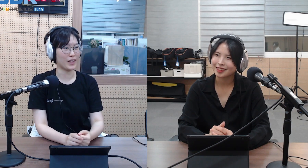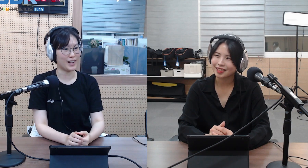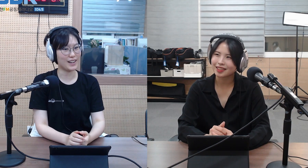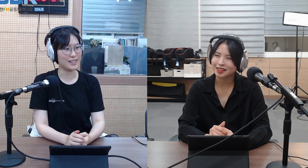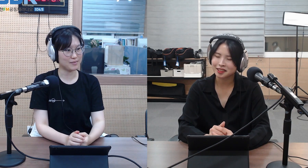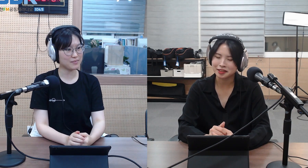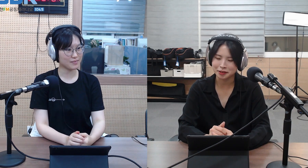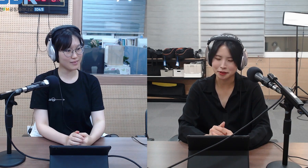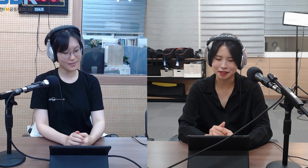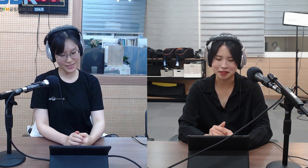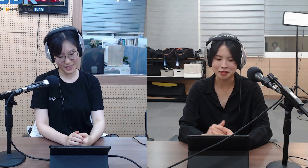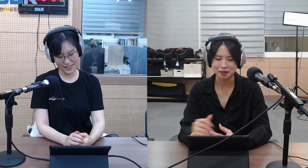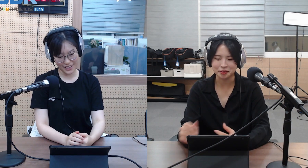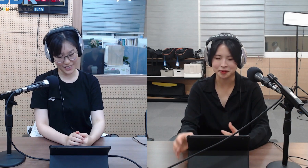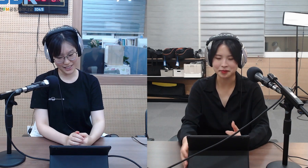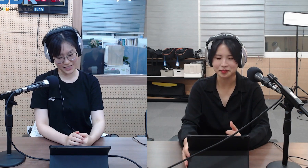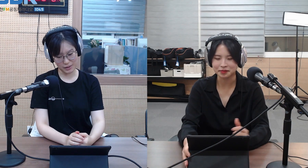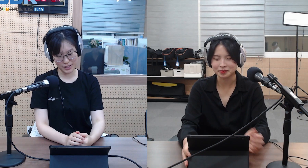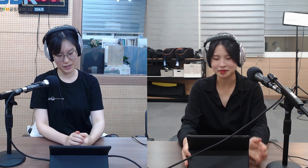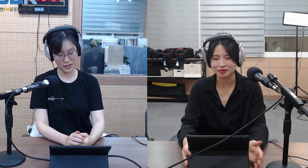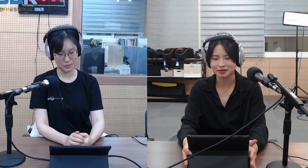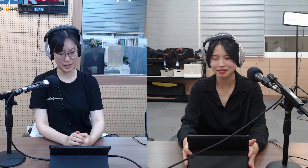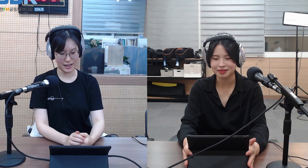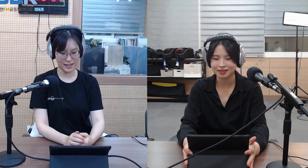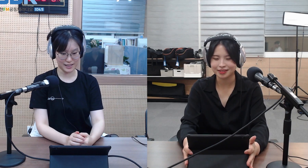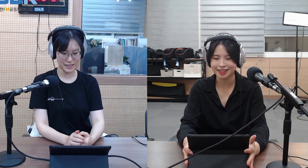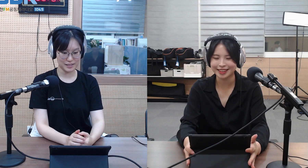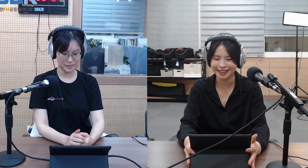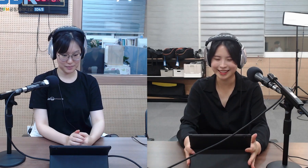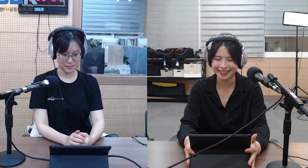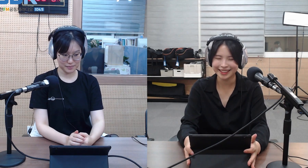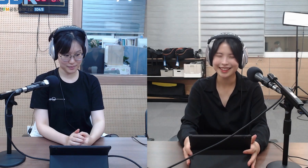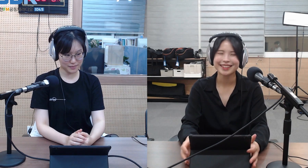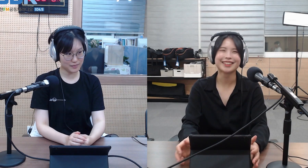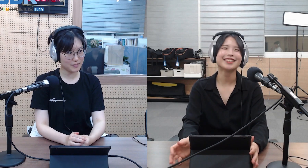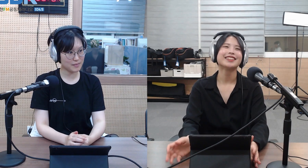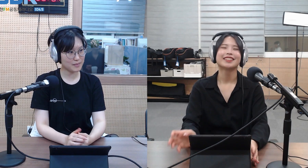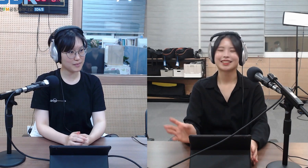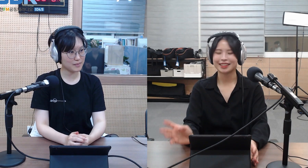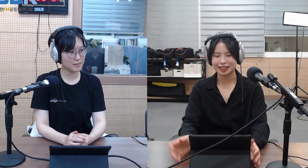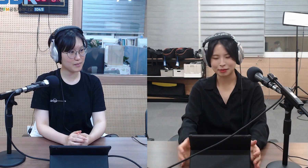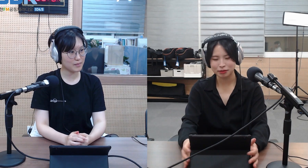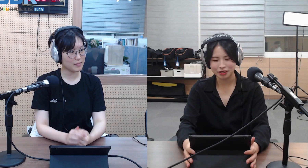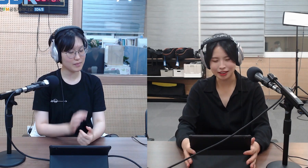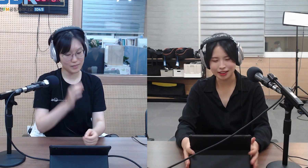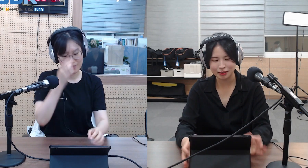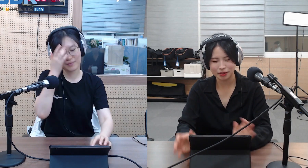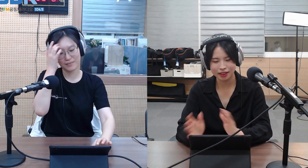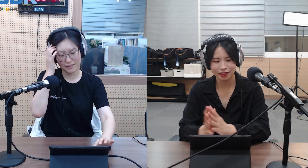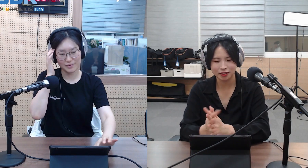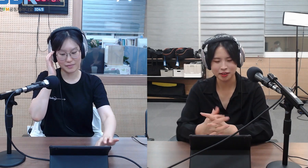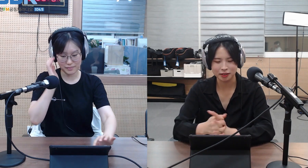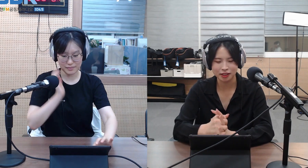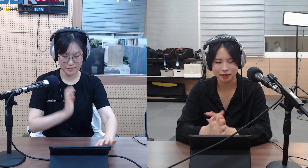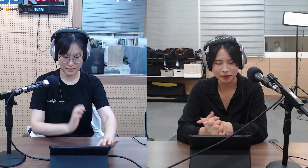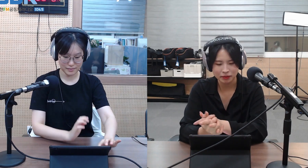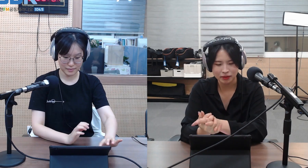그리웠다. 그리웠어요. 네, 정말 그리웠습니다. 그래, 앞으로 같이 함께 할 거고요.